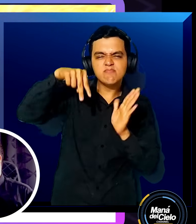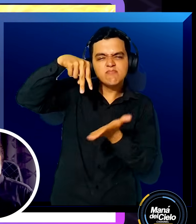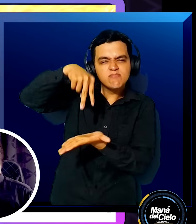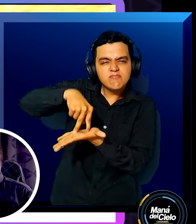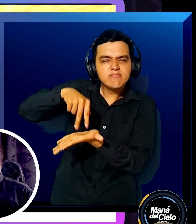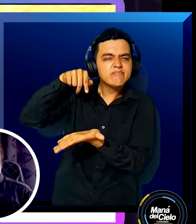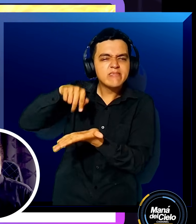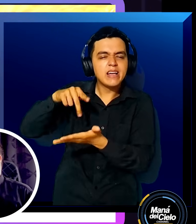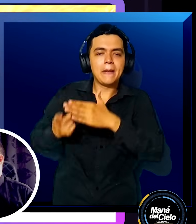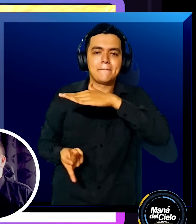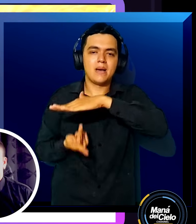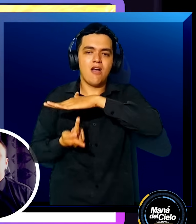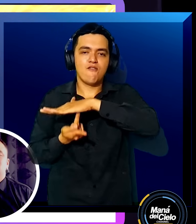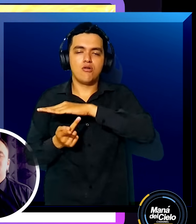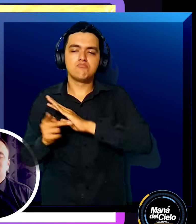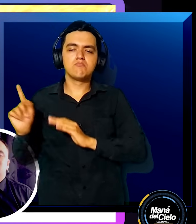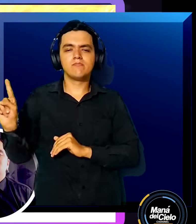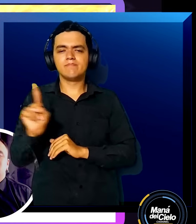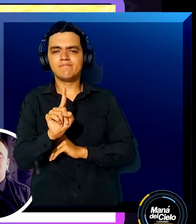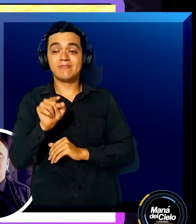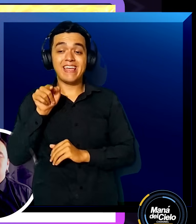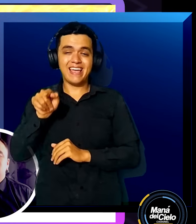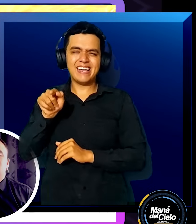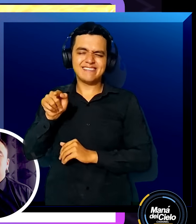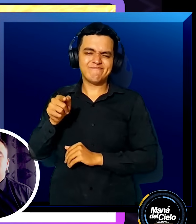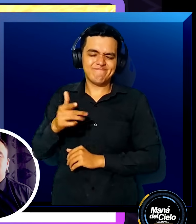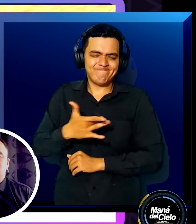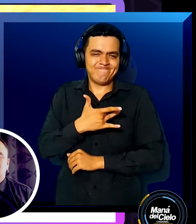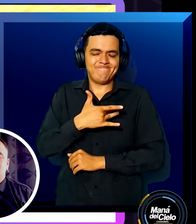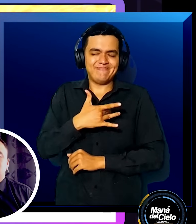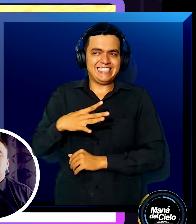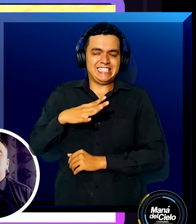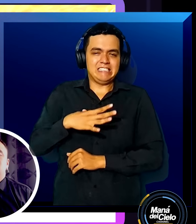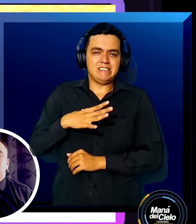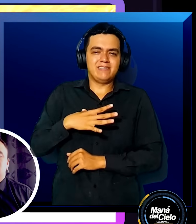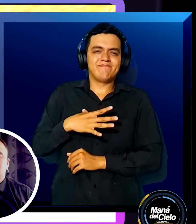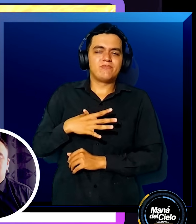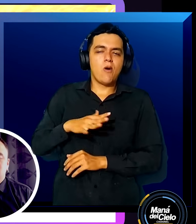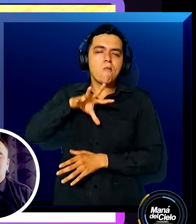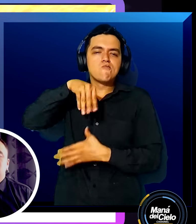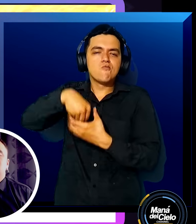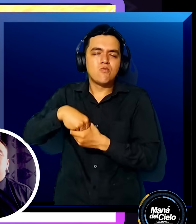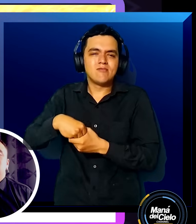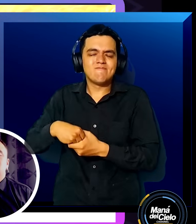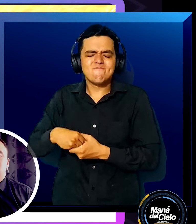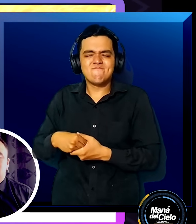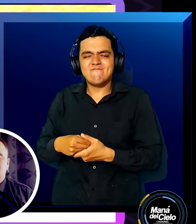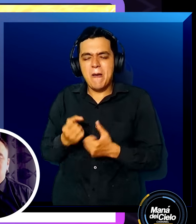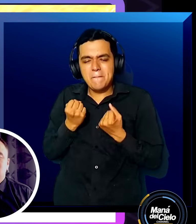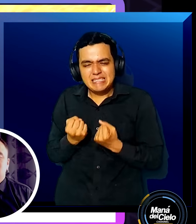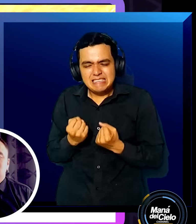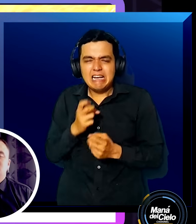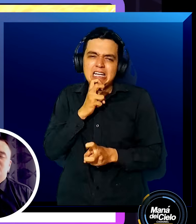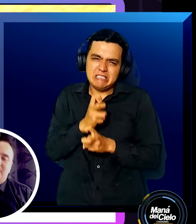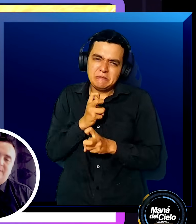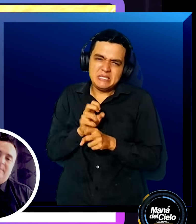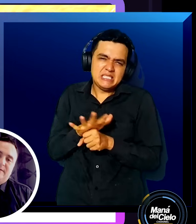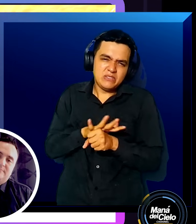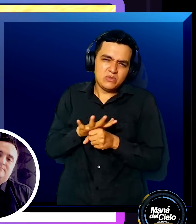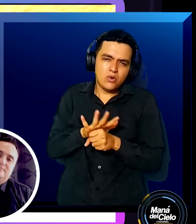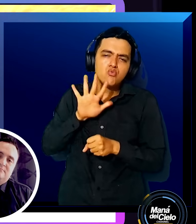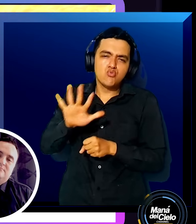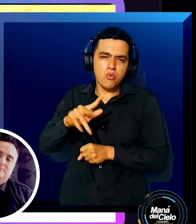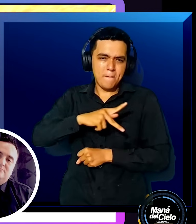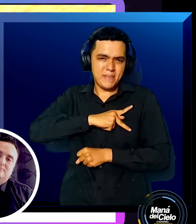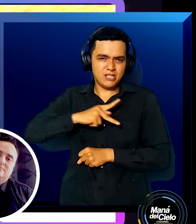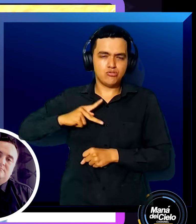bautismo, lo del Señor, en fin. Y ya prácticamente sin ninguna esperanza. Pero hace como 3 días la señora dijo, yo me quiero bautizar. Le dijeron, pero usted se bautiza